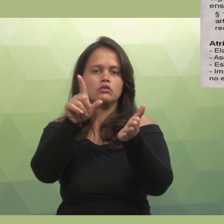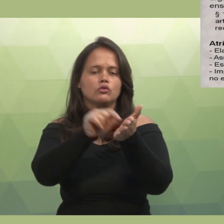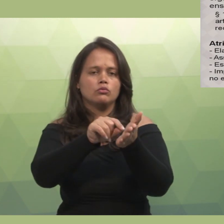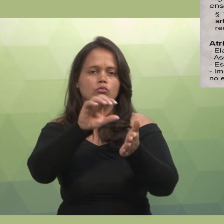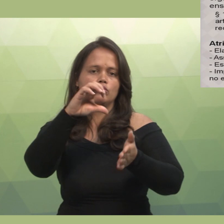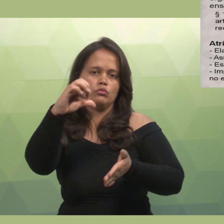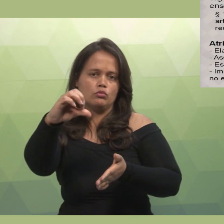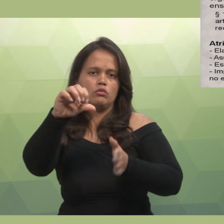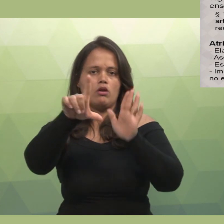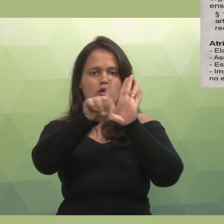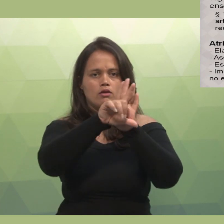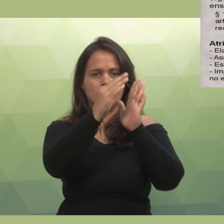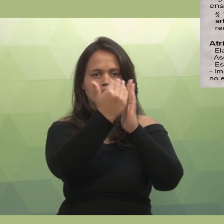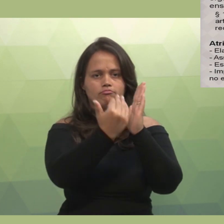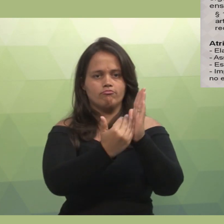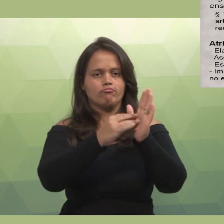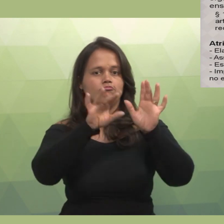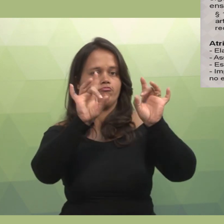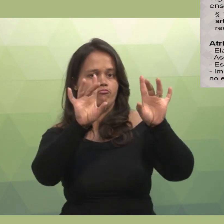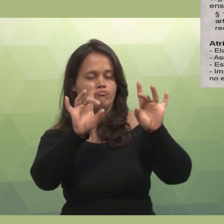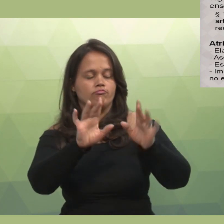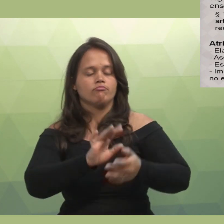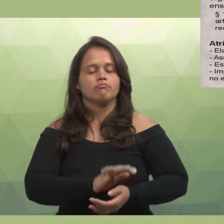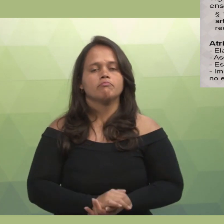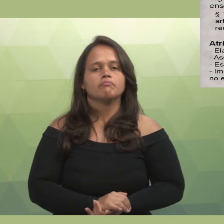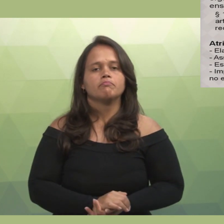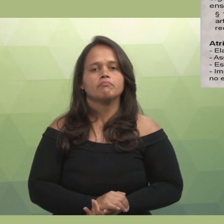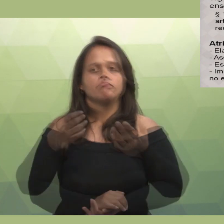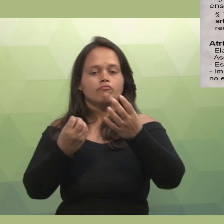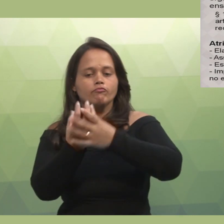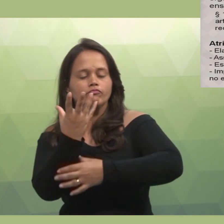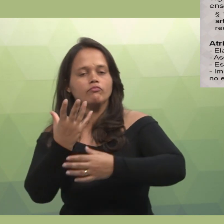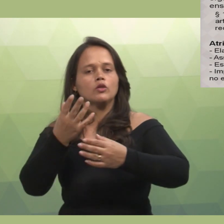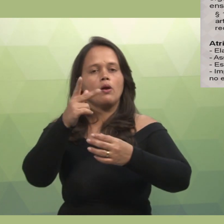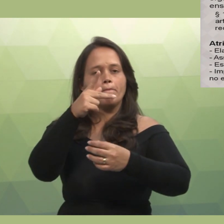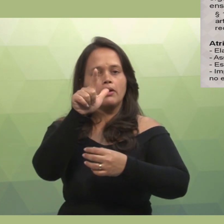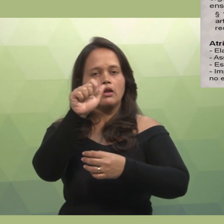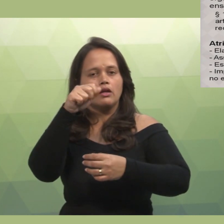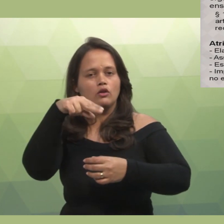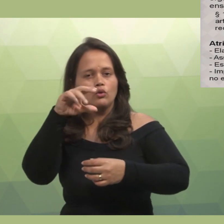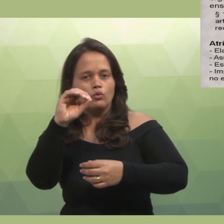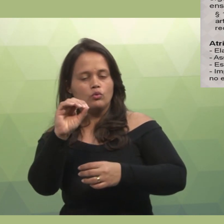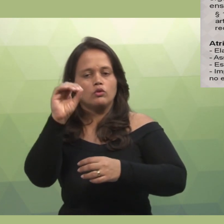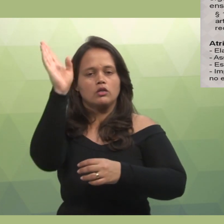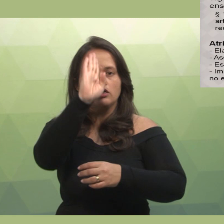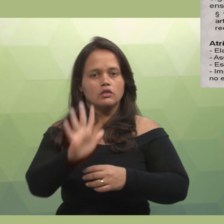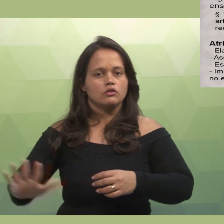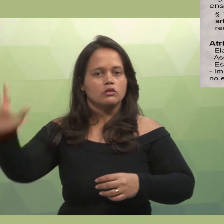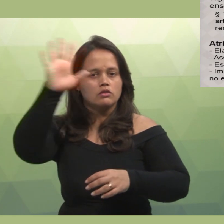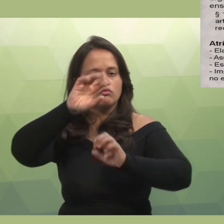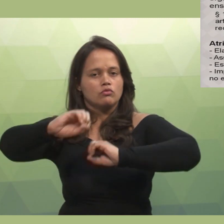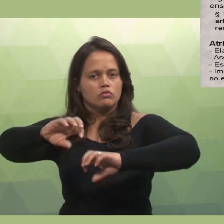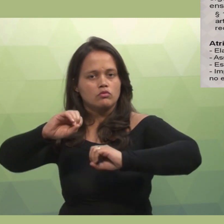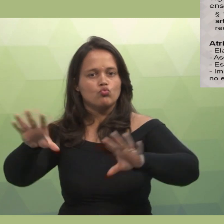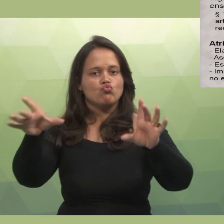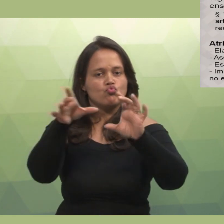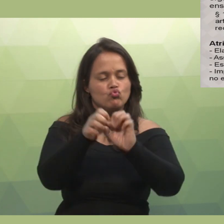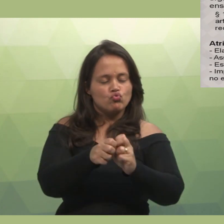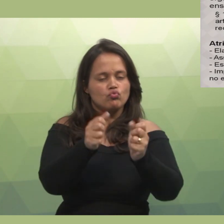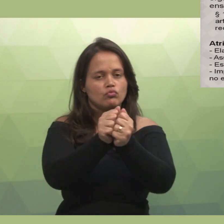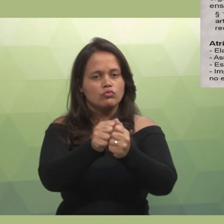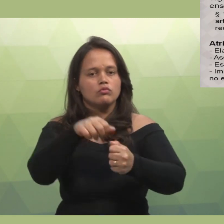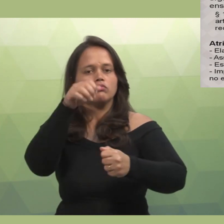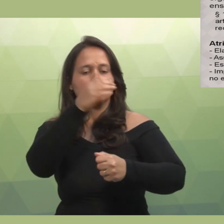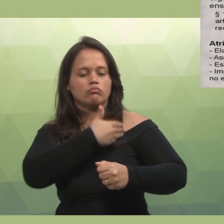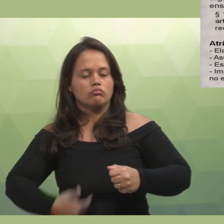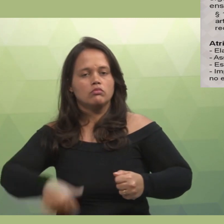destacam a elaboração do Plano Nacional de Educação, em colaboração com estados e municípios, a assistência técnica